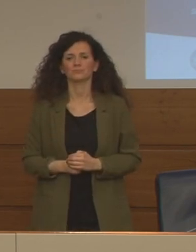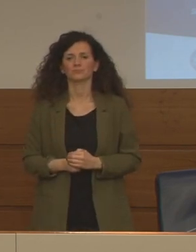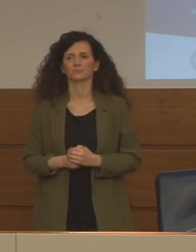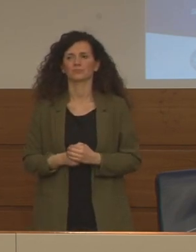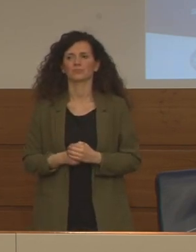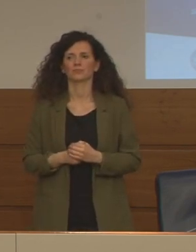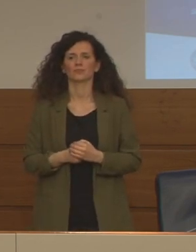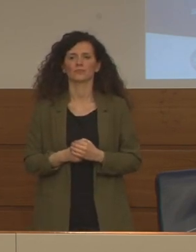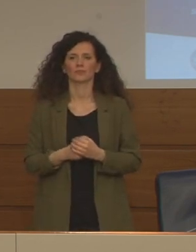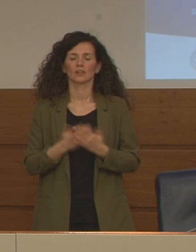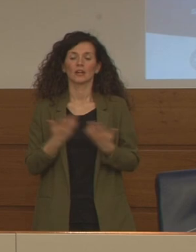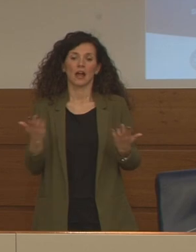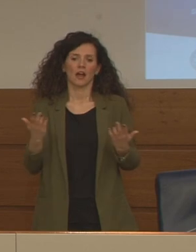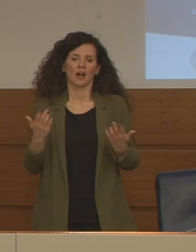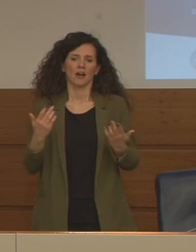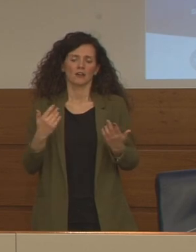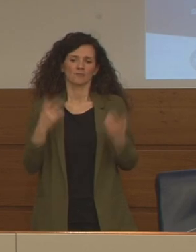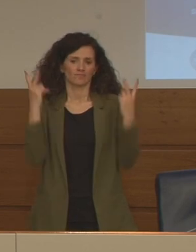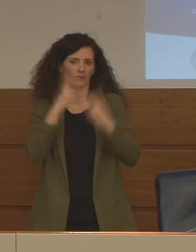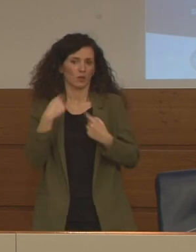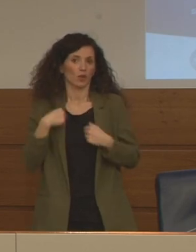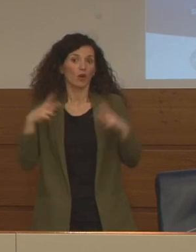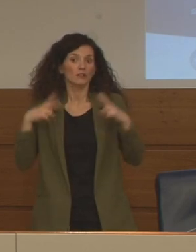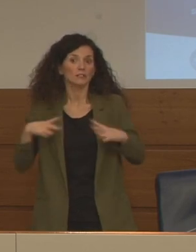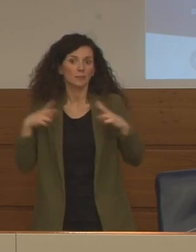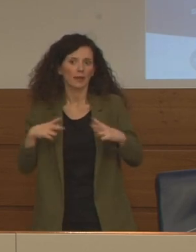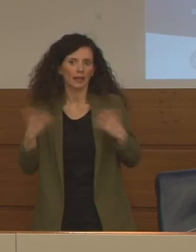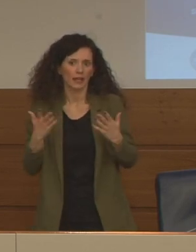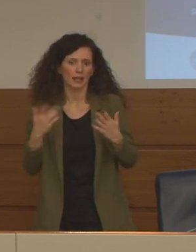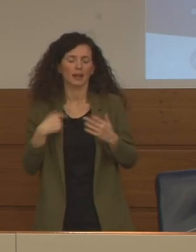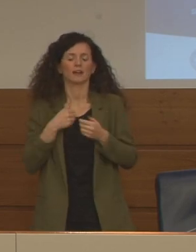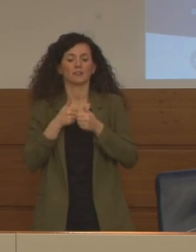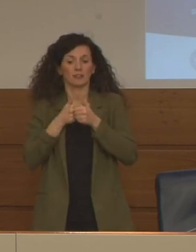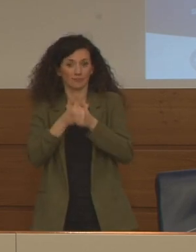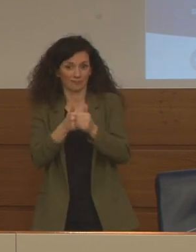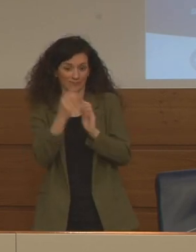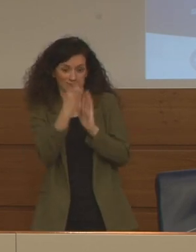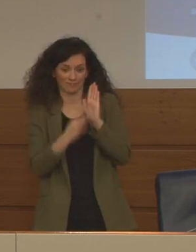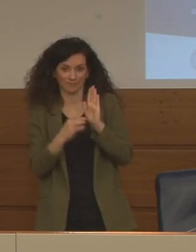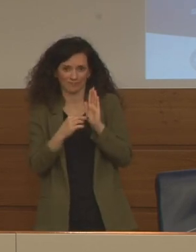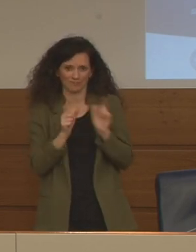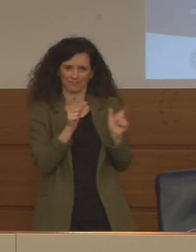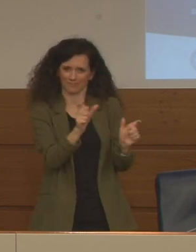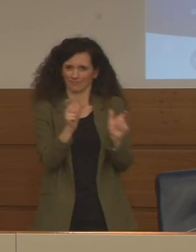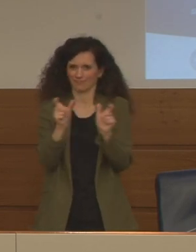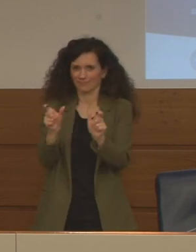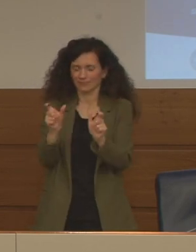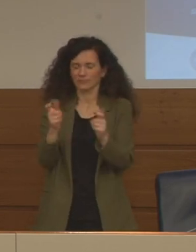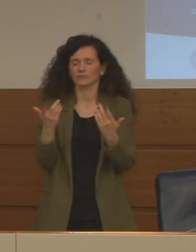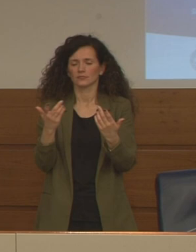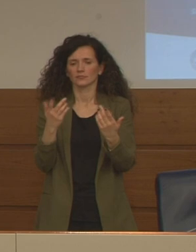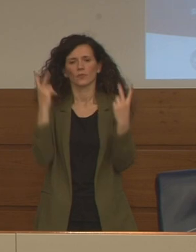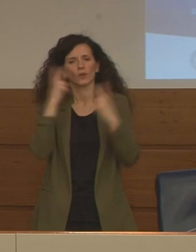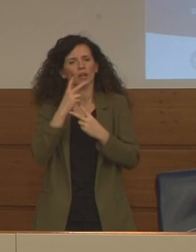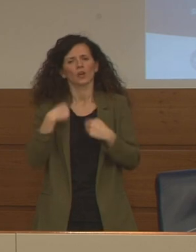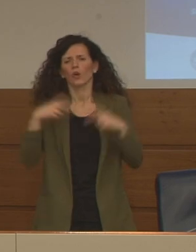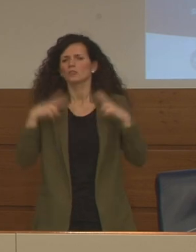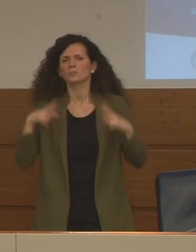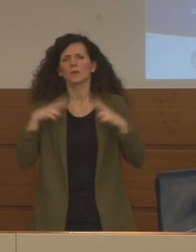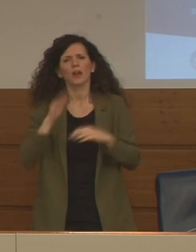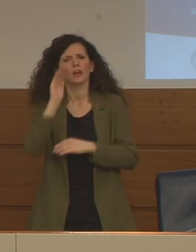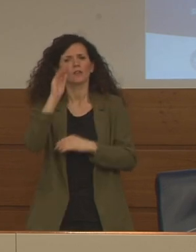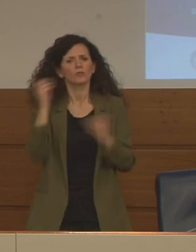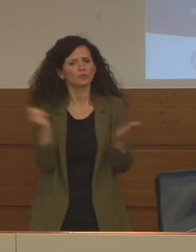prima di tutto mi consenta un auspicio alle misure adottate mirano a fare in modo che non vediamo queste conseguenze che possiamo o